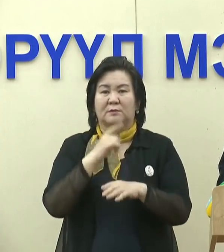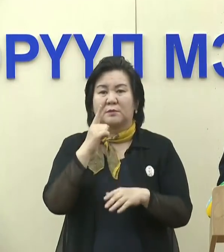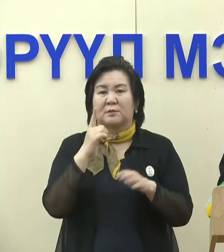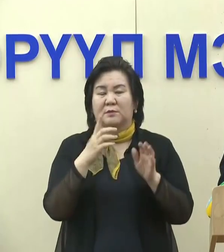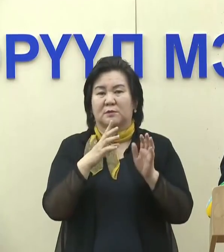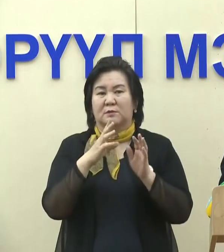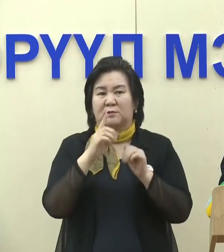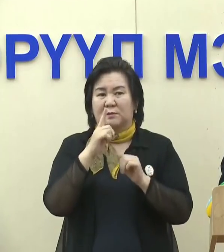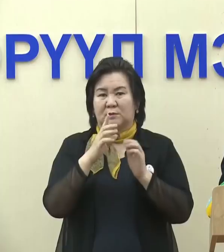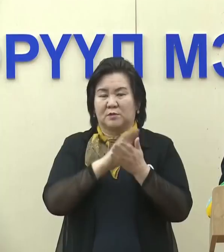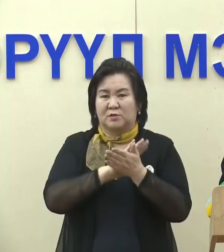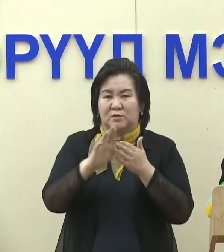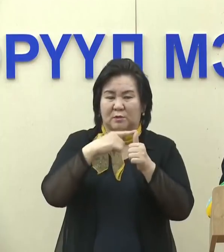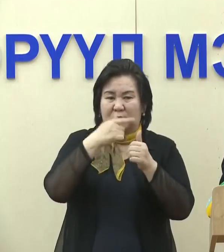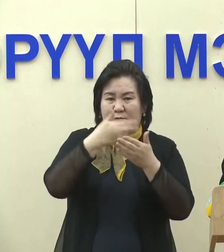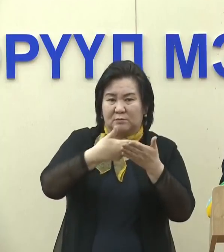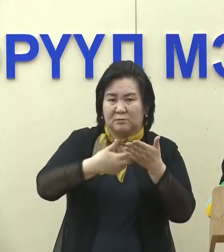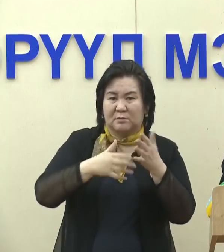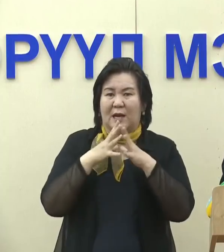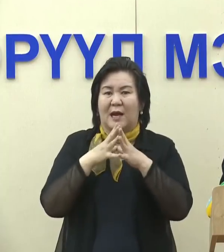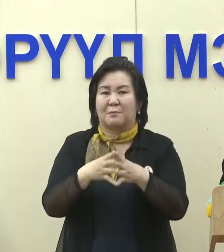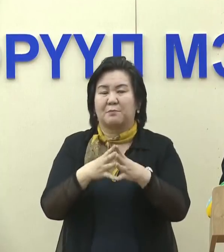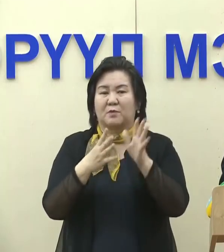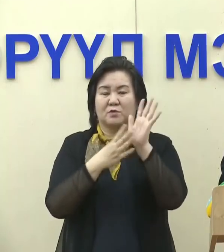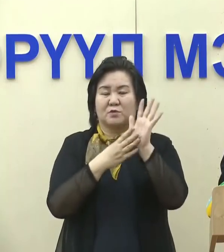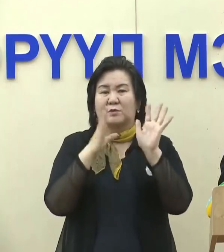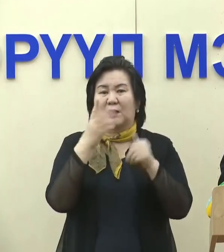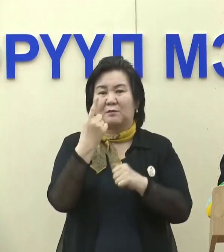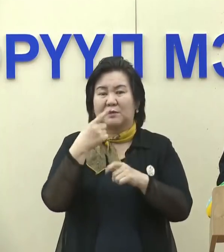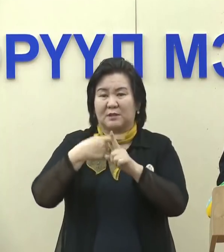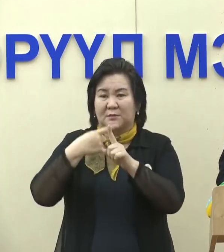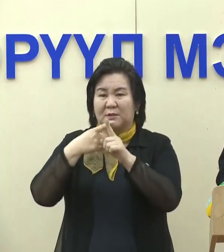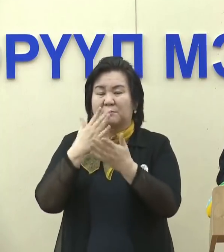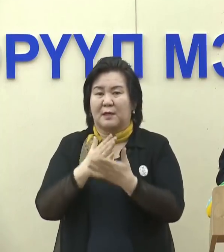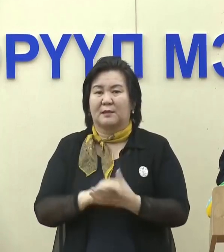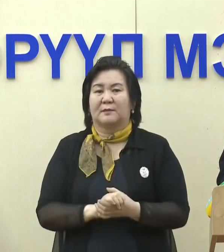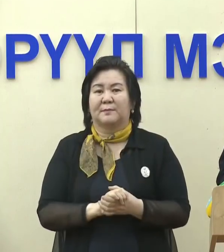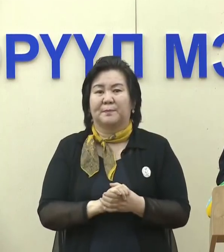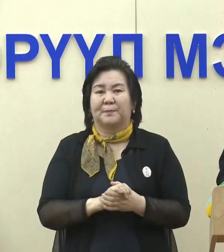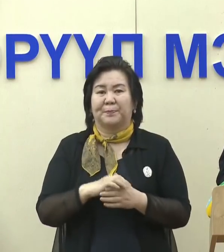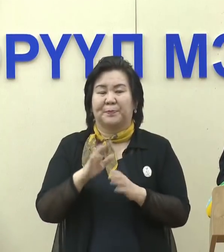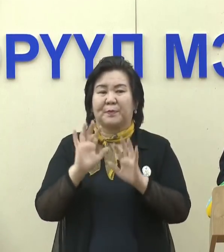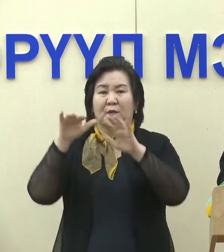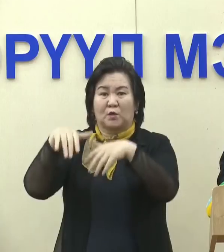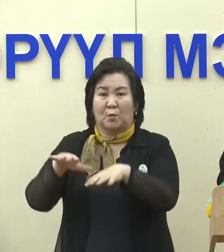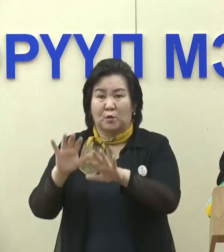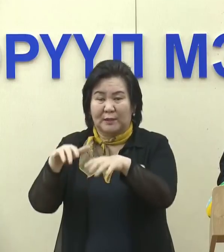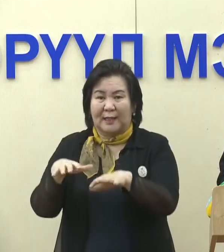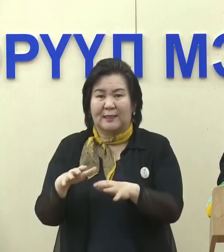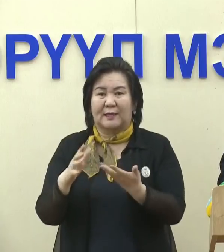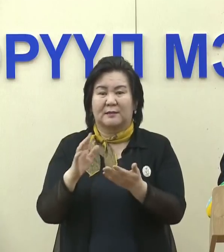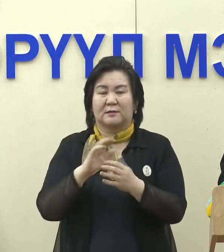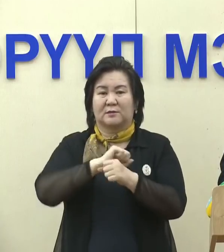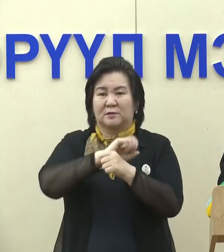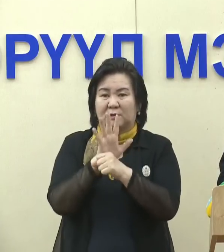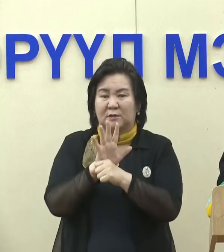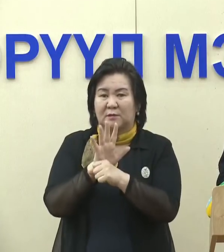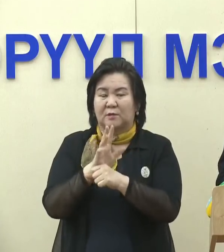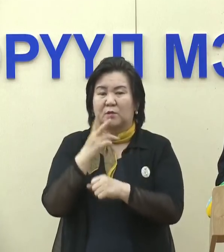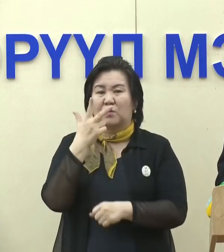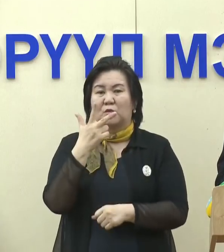цагийн дотор шинээр одоо халдвар 10911-ээр нэмэгдсэн байна. За Номхон далайн баруун бүсэд шинэ халдварын